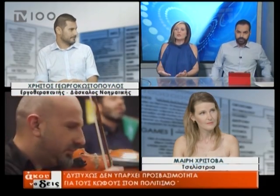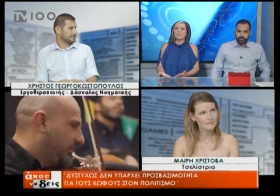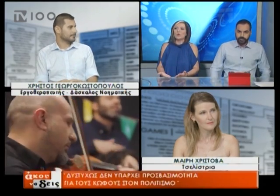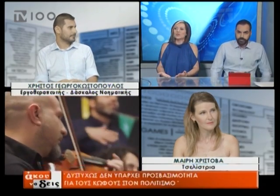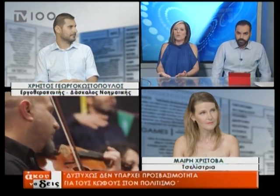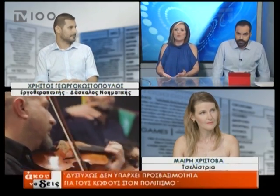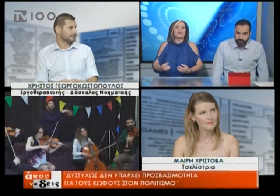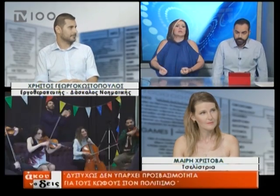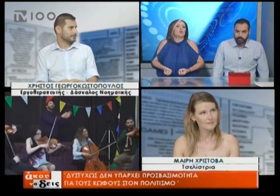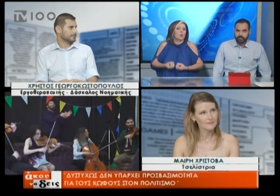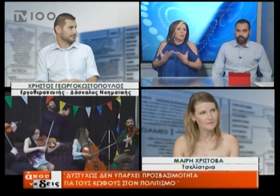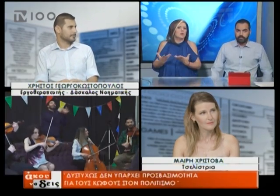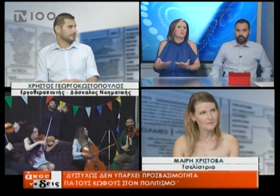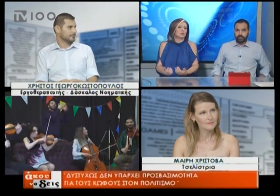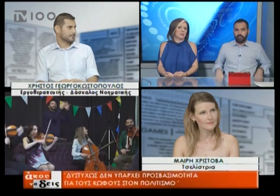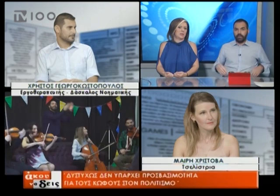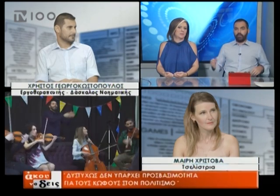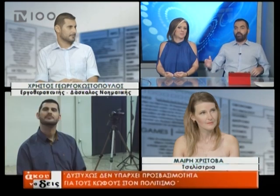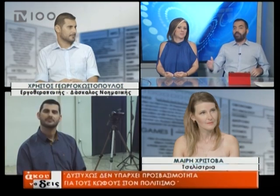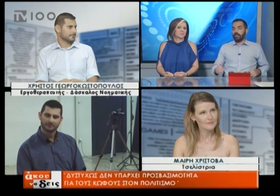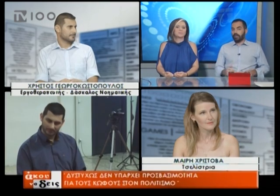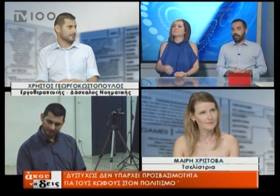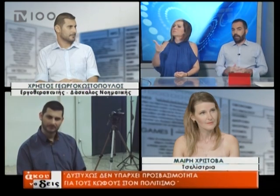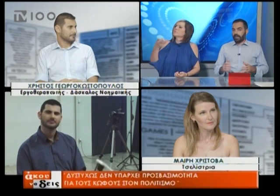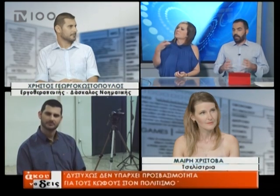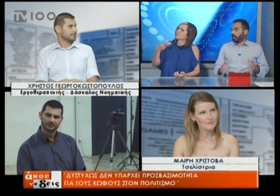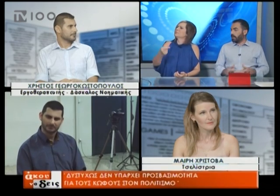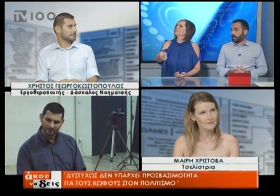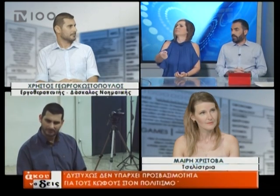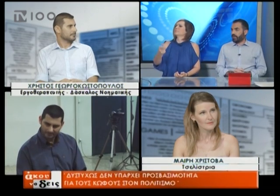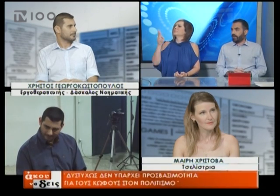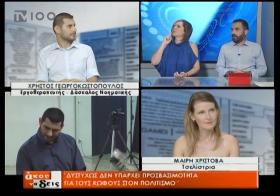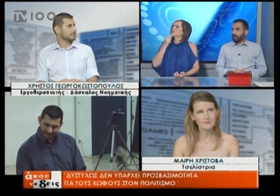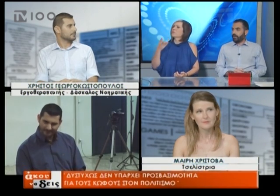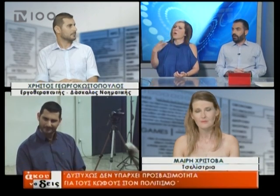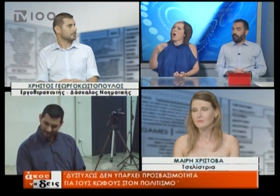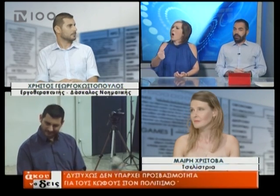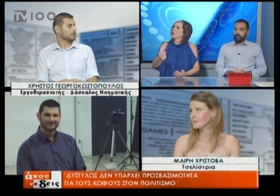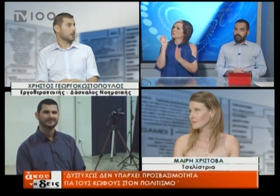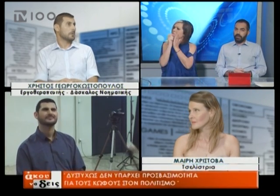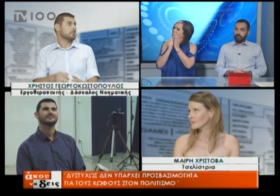πολλούς θαμώνες κοφούς γιατί νιώθουν τη μουσική. Πώς είναι, υπάρχει καταγραφή.